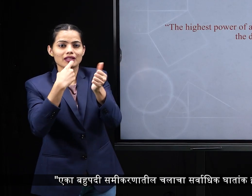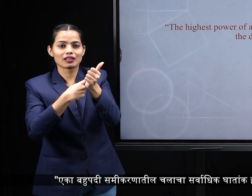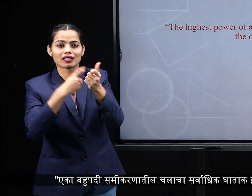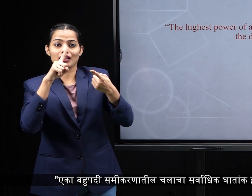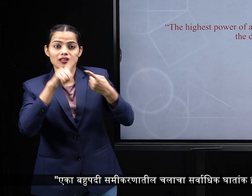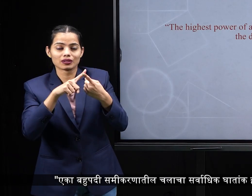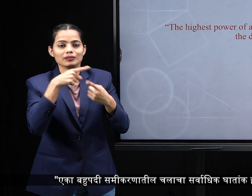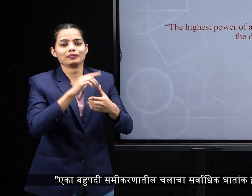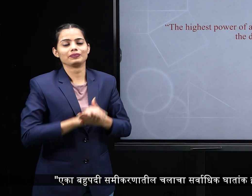असतो.